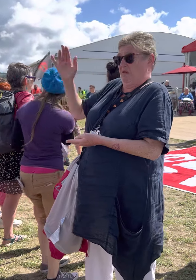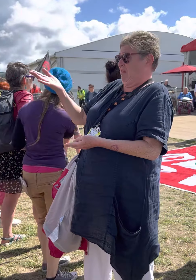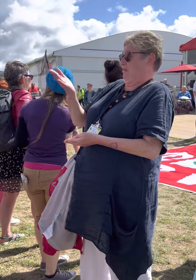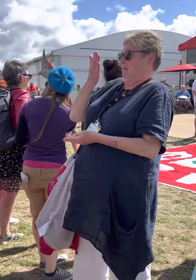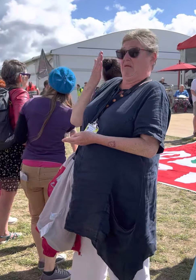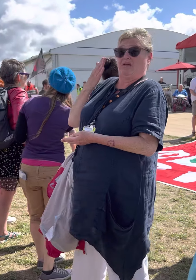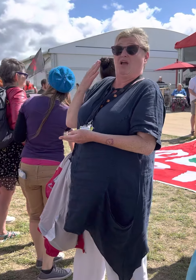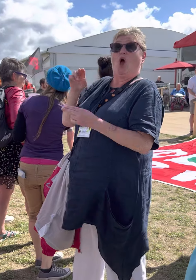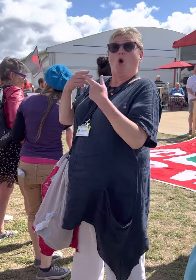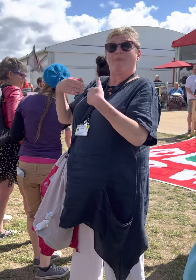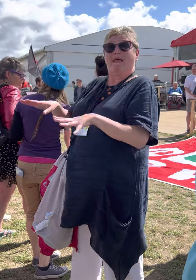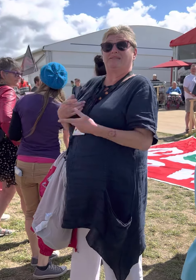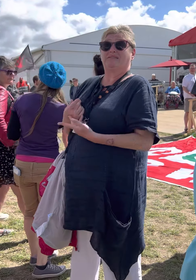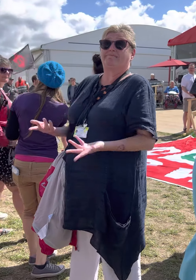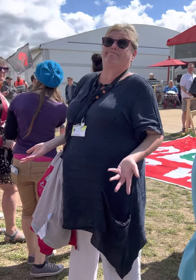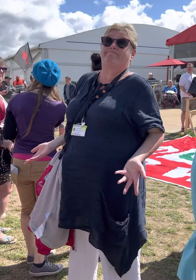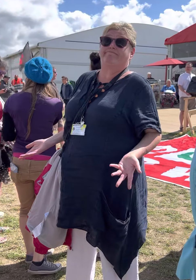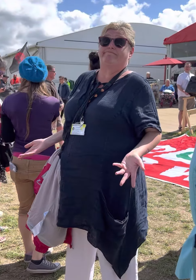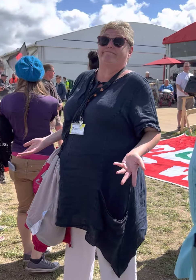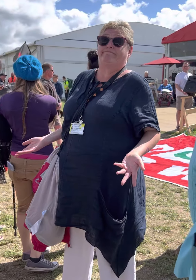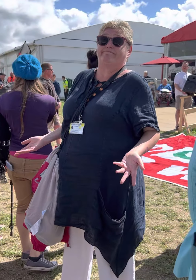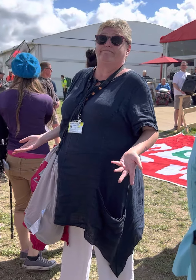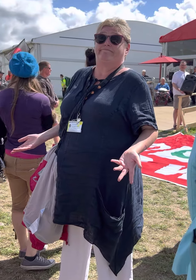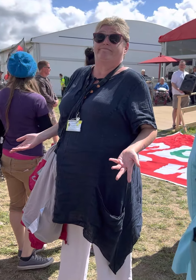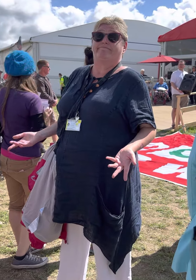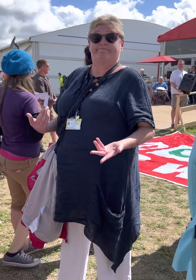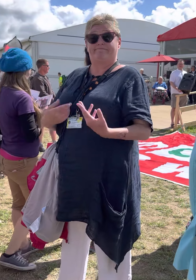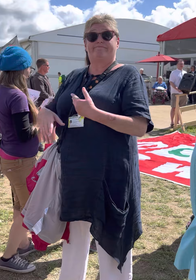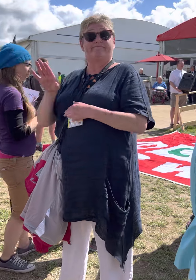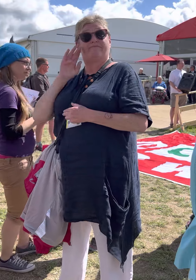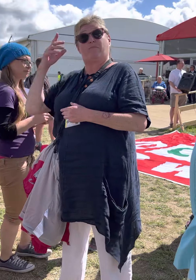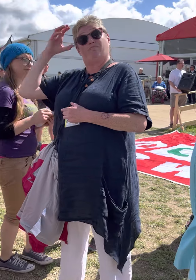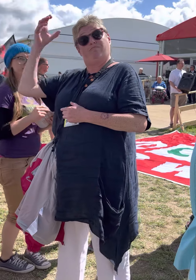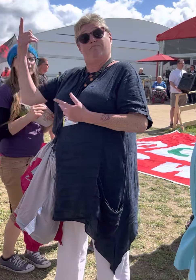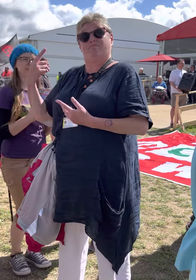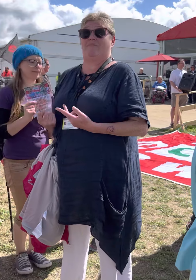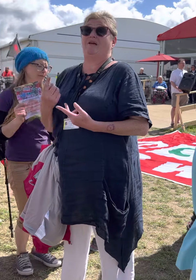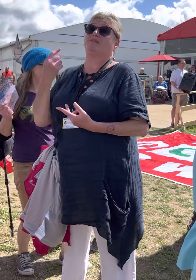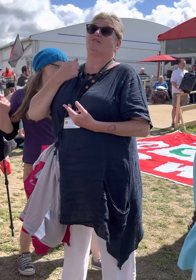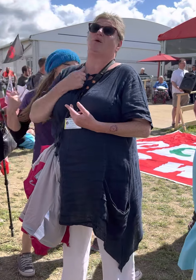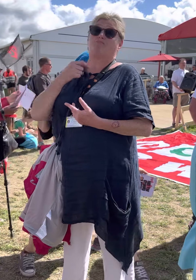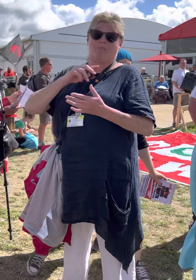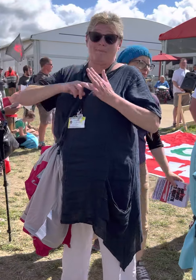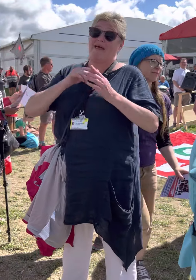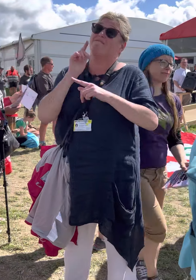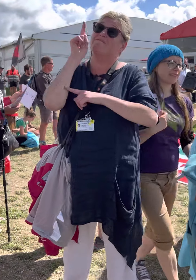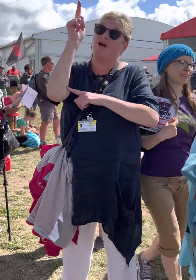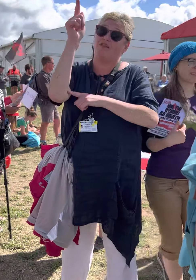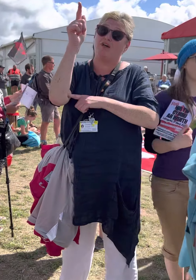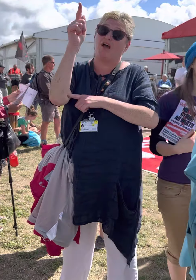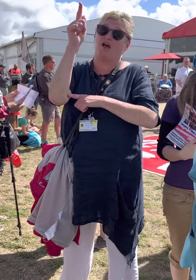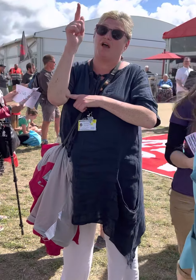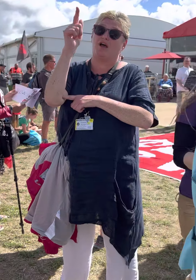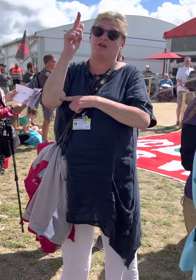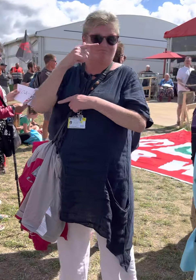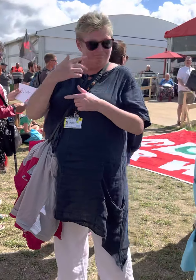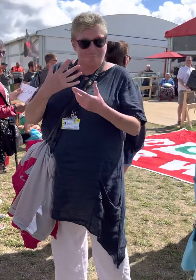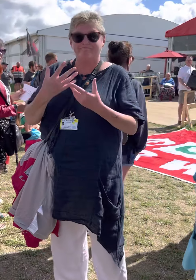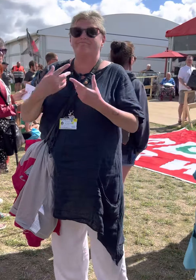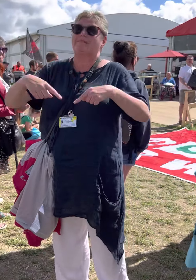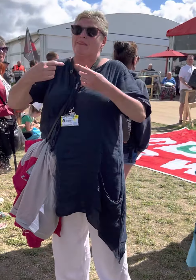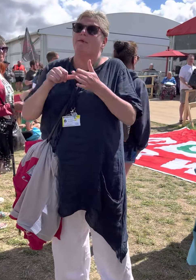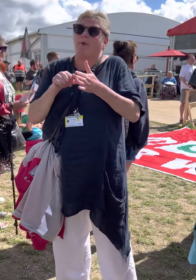wynebu digartrefedd o ganlyniad. Nawr, dyn ni wedi clywed gan y Llywodraeth heddi rai o'i cynlluniau pellach nhw i fynd i'r afel ar broblem